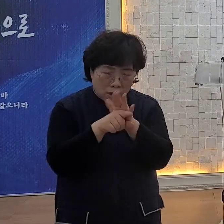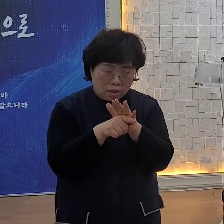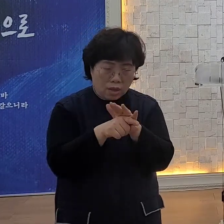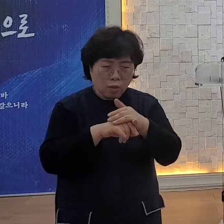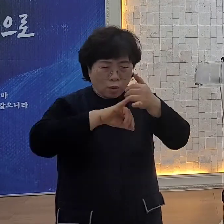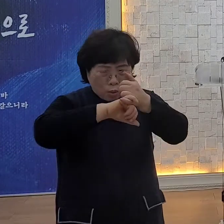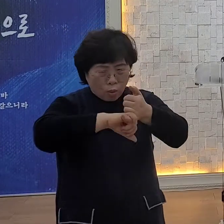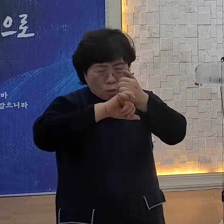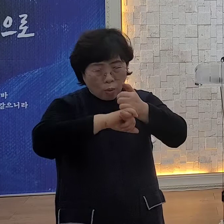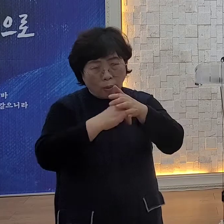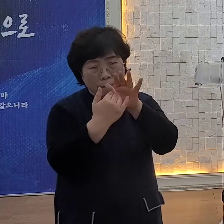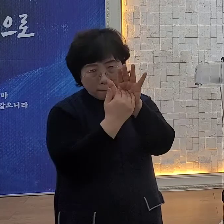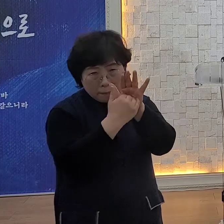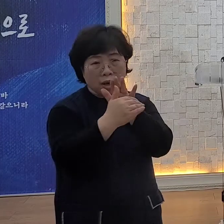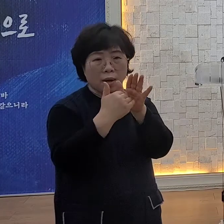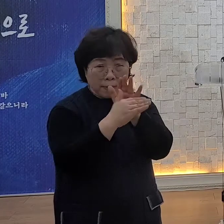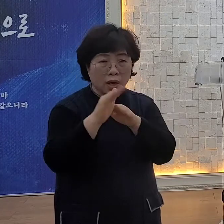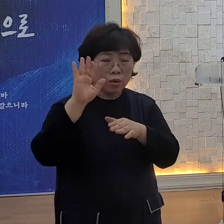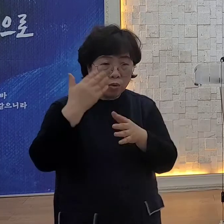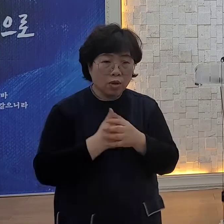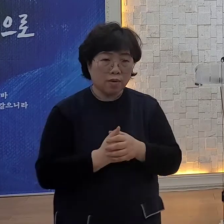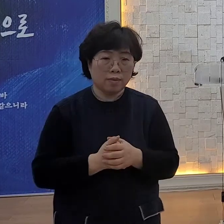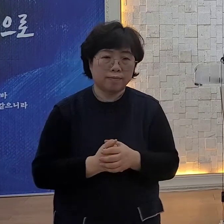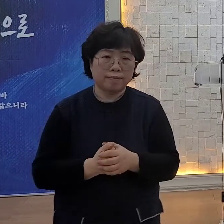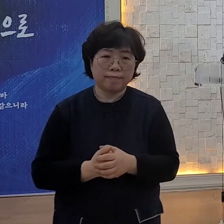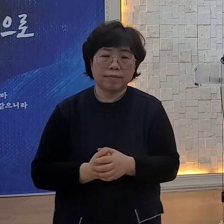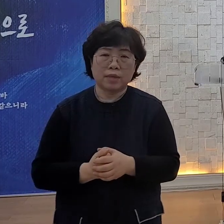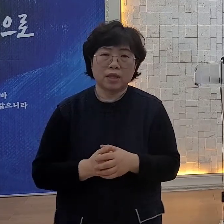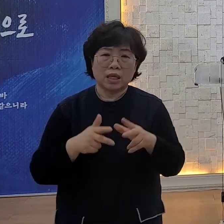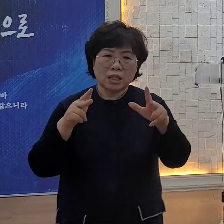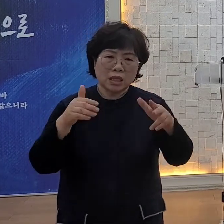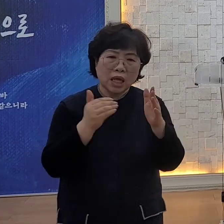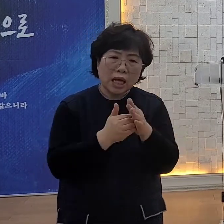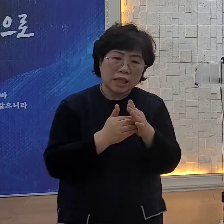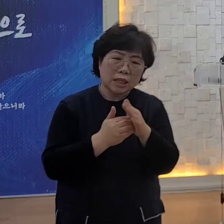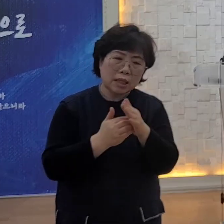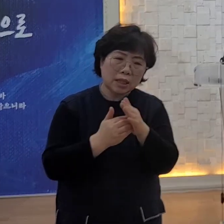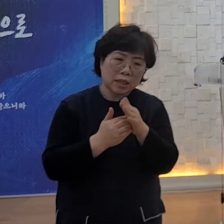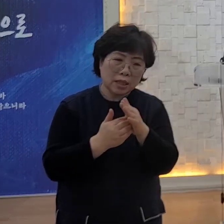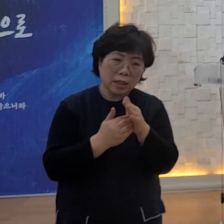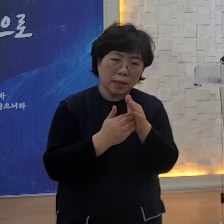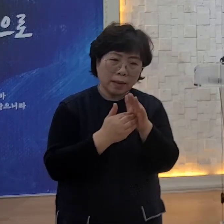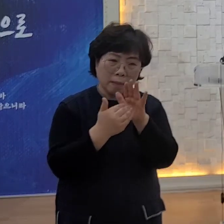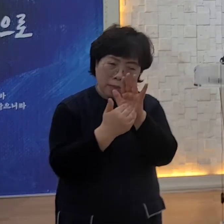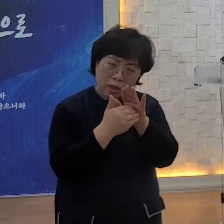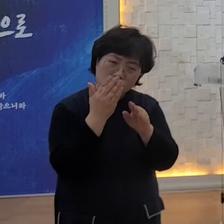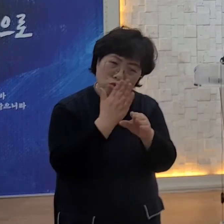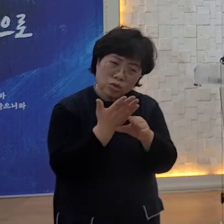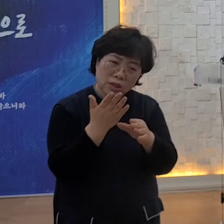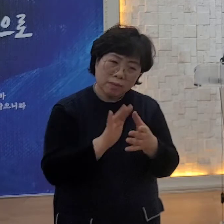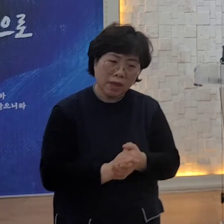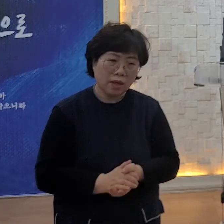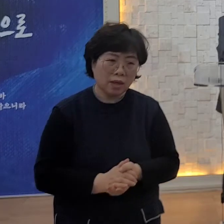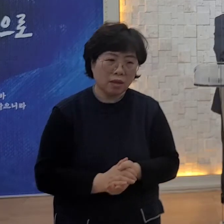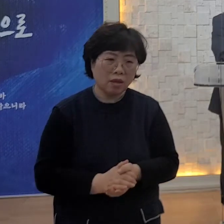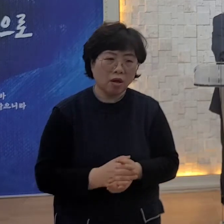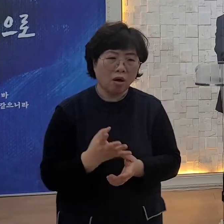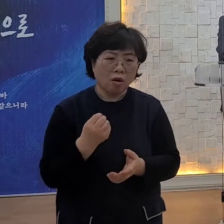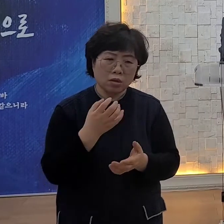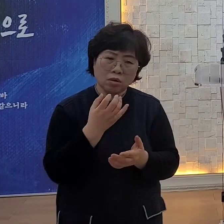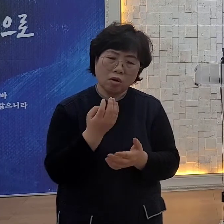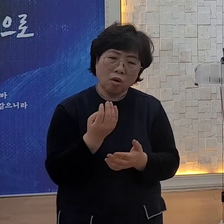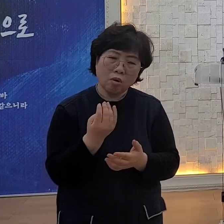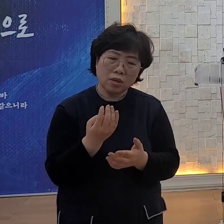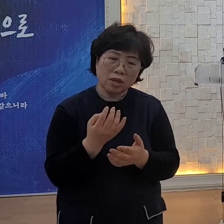그래도 막아야만 한다는 사명을 가지고 지금 그렇게 가까스로 지금 막고 있는 상황인 거예요. 그래서 이게